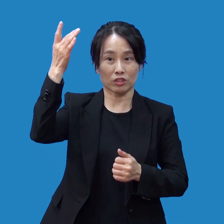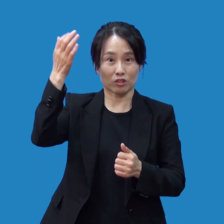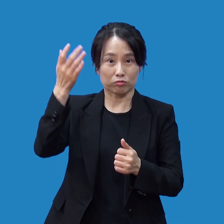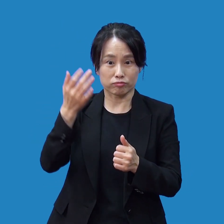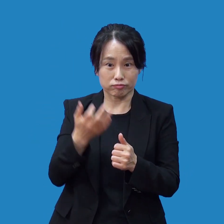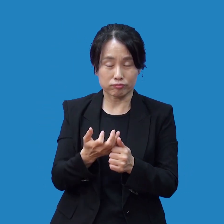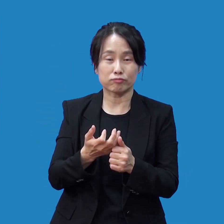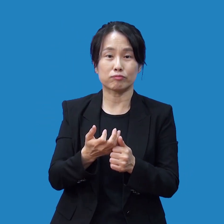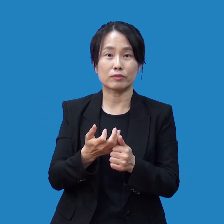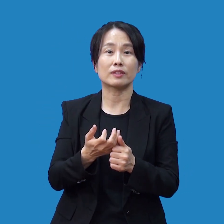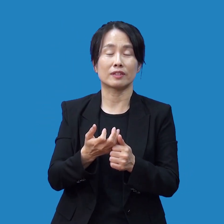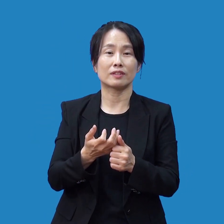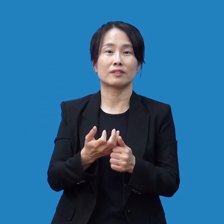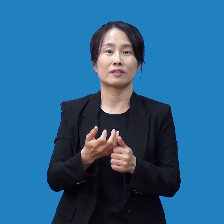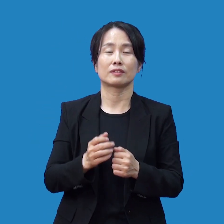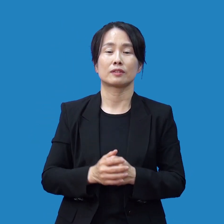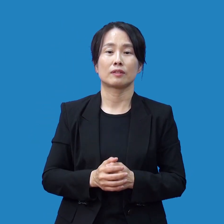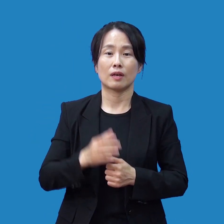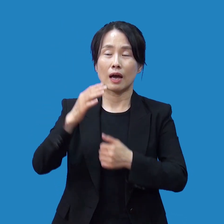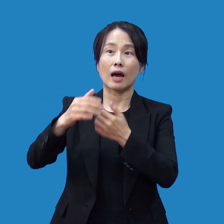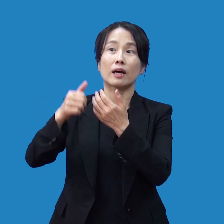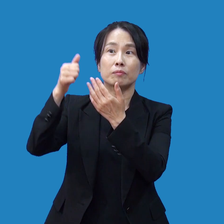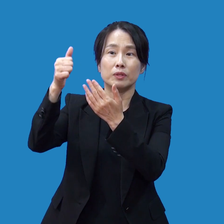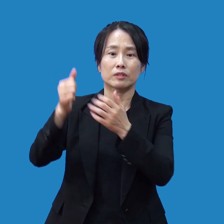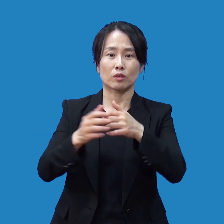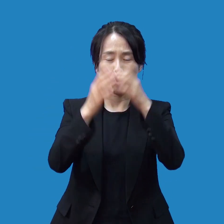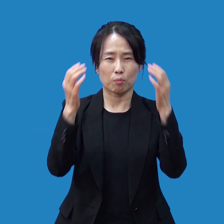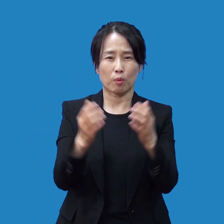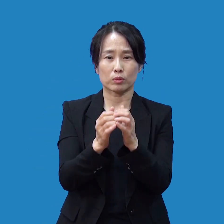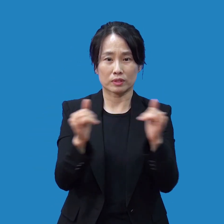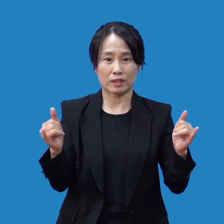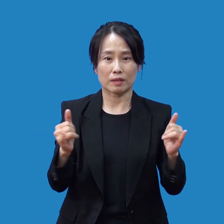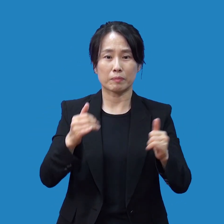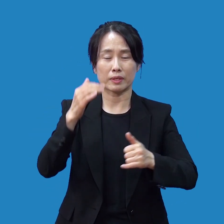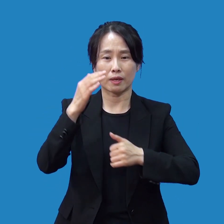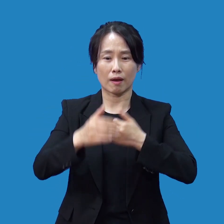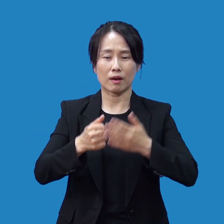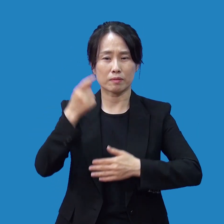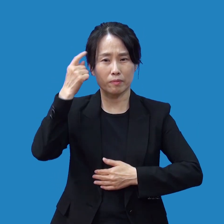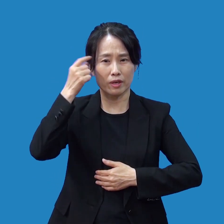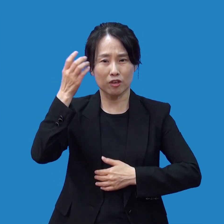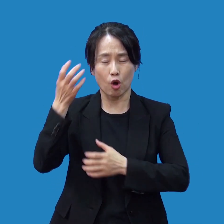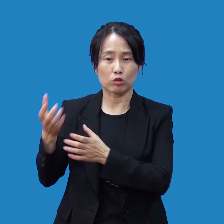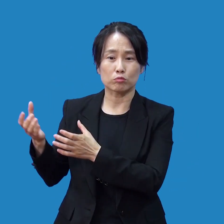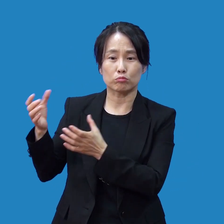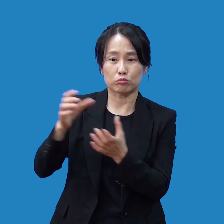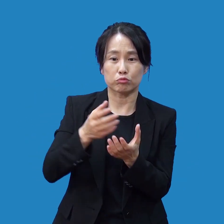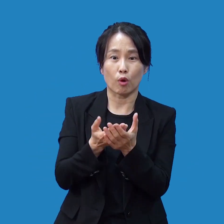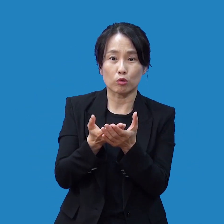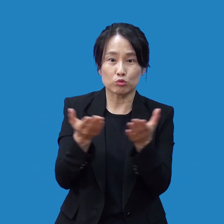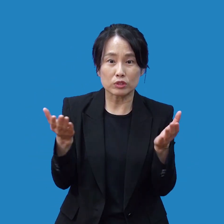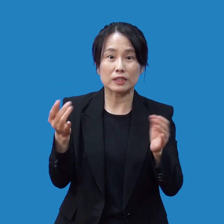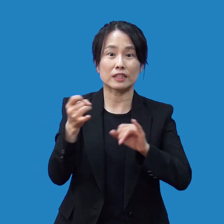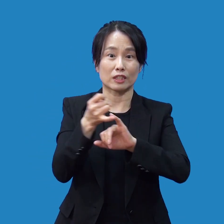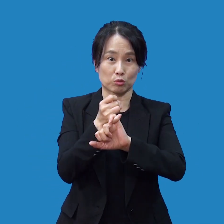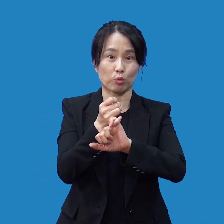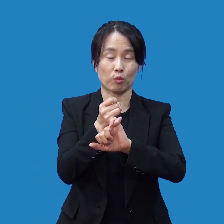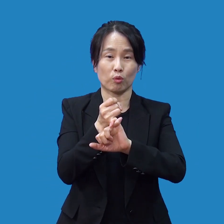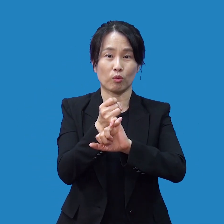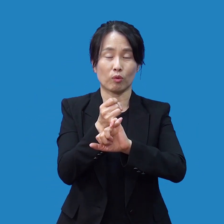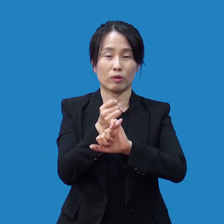이 하나님께서 만민에게 하나님의 영을 부어주실 것이다. 이 약속이 드디어 성취가